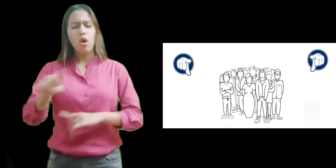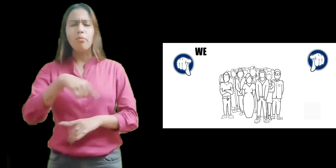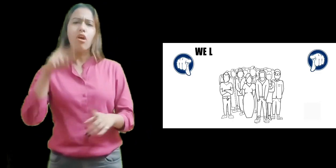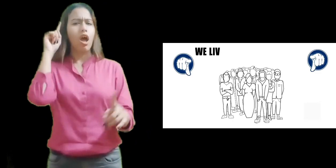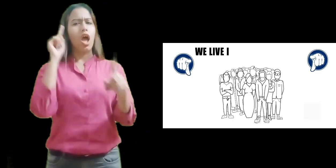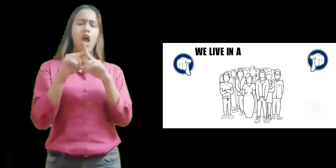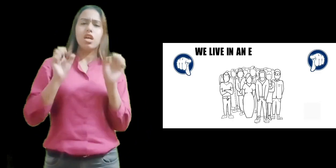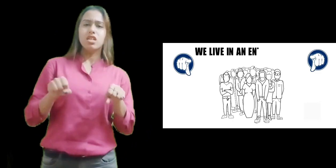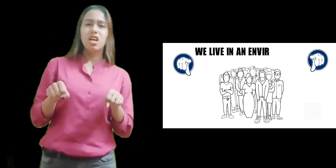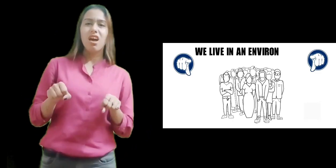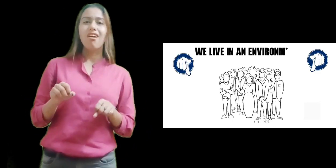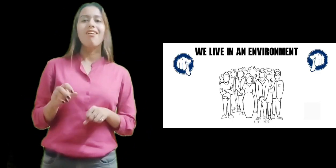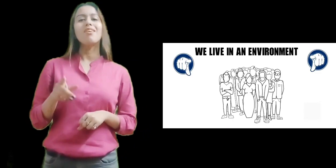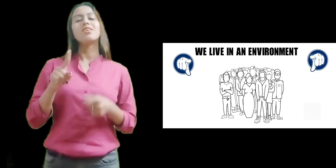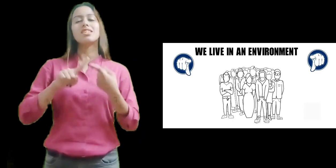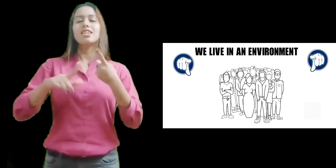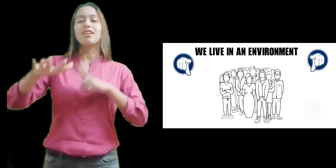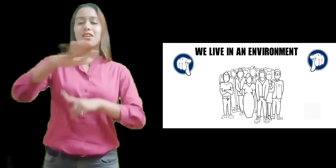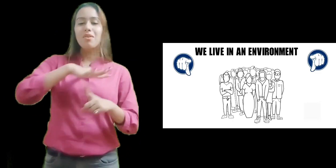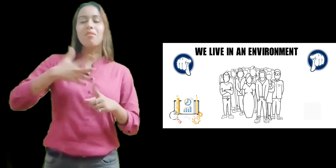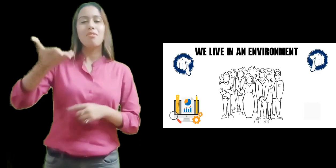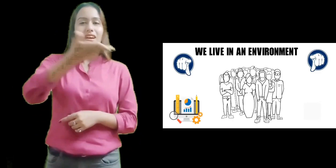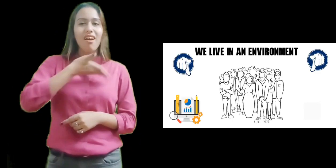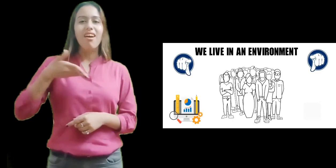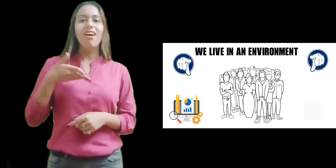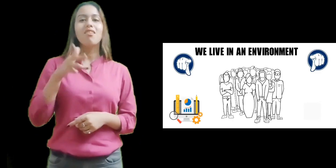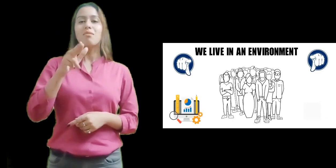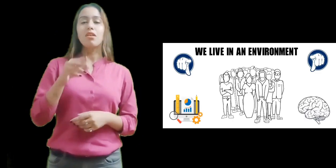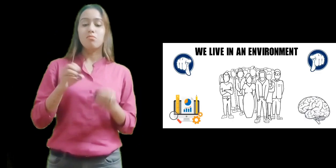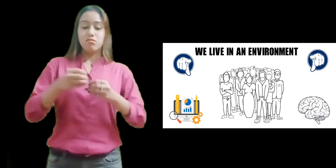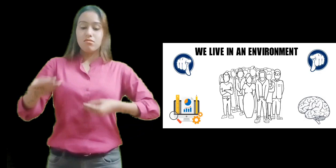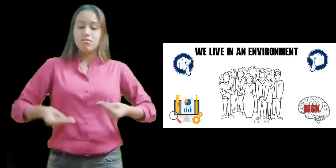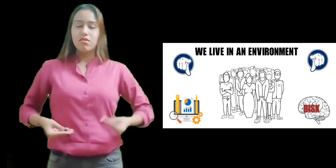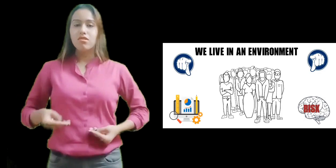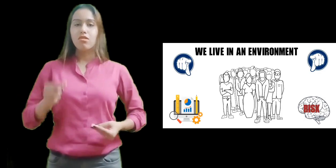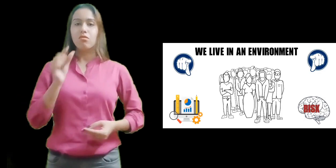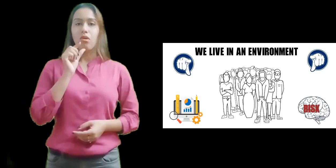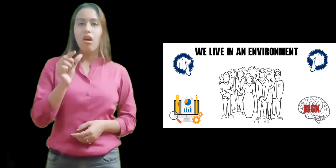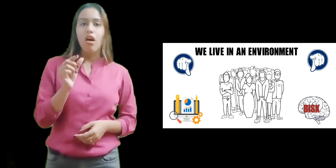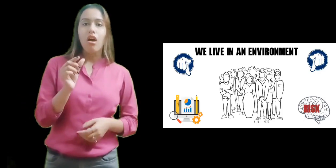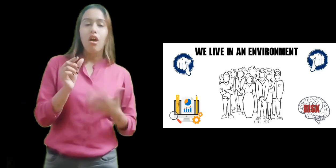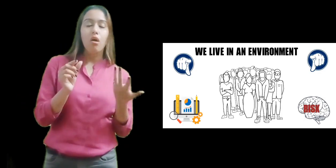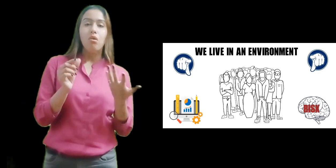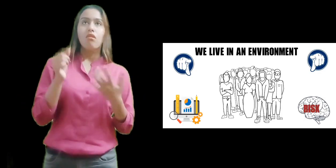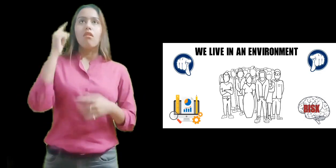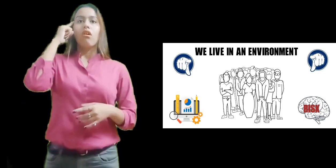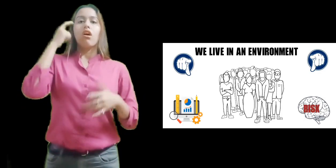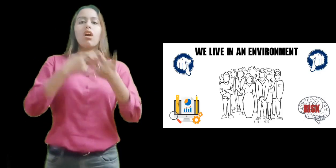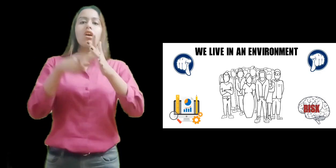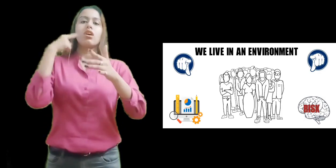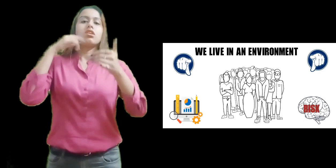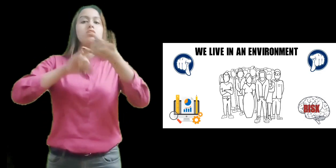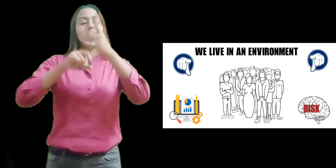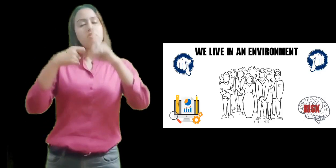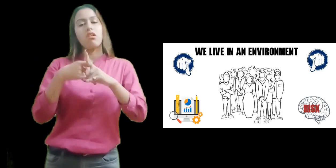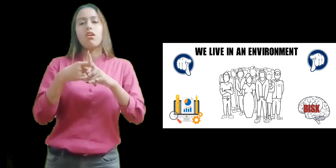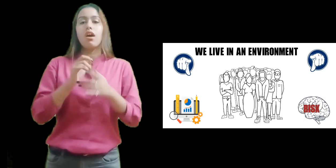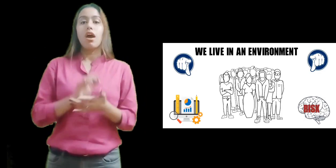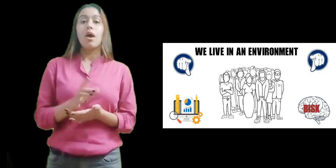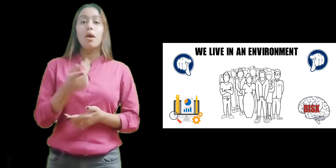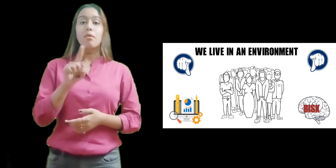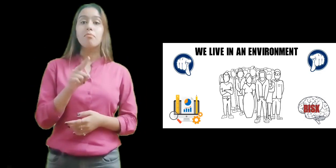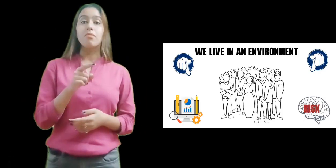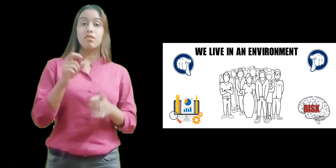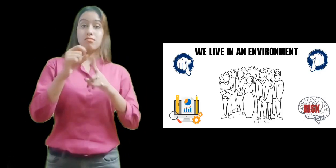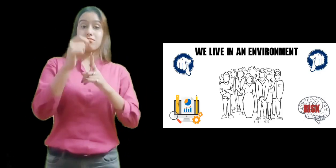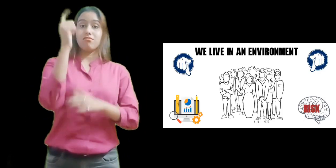क्योंकि हम सब यूजुअली ऐसे एनवायरनमेंट में पले बड़े हैं जहां बिजनेस बोलते ही रिस्क दिमाग में आता है। बट इसके बाद उस प्रोफेसर ने एक ऐसी